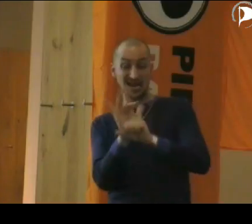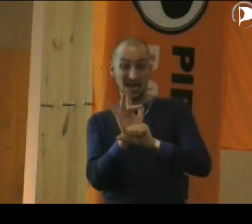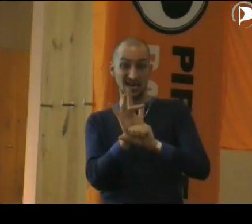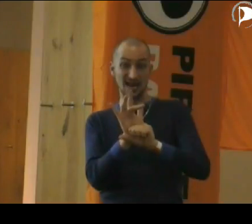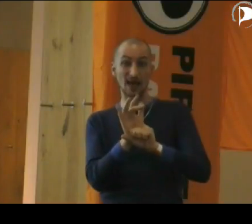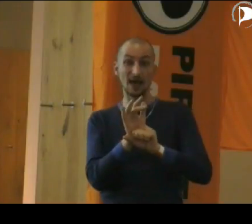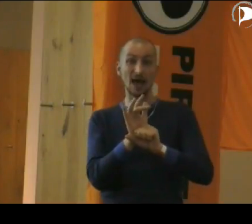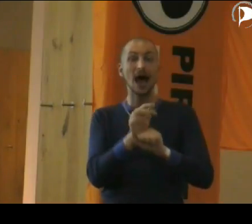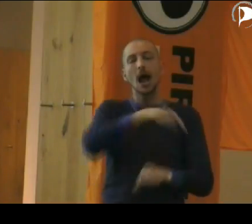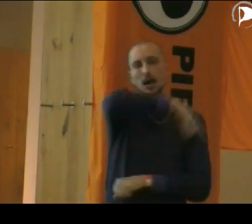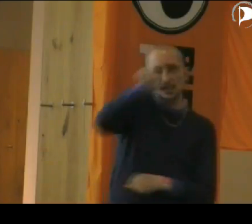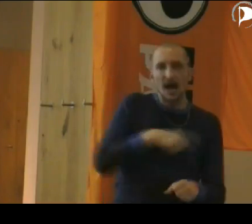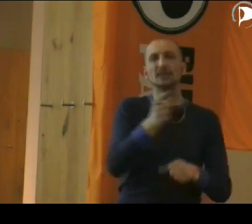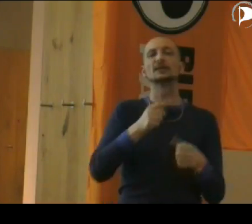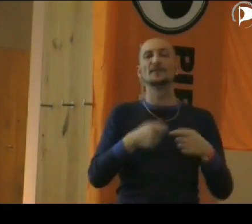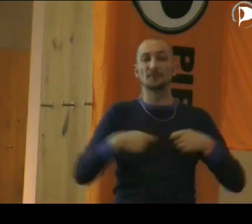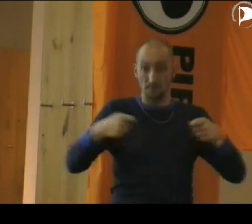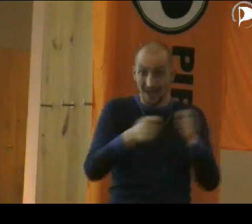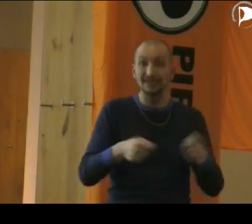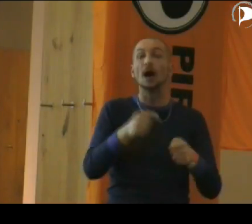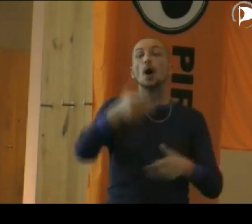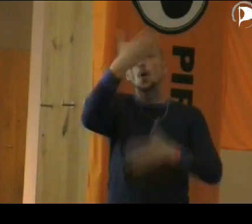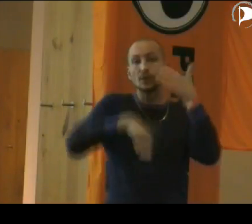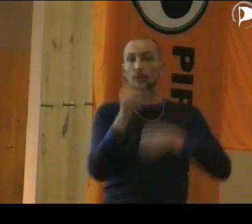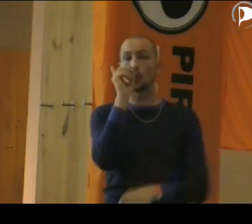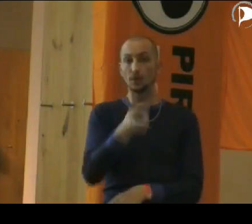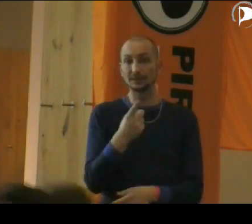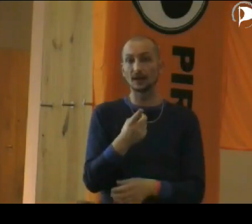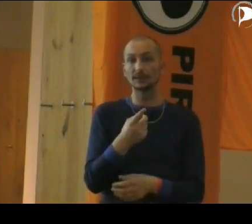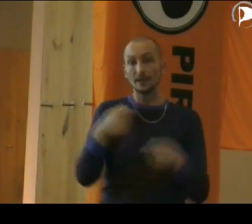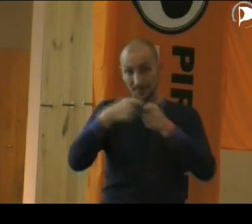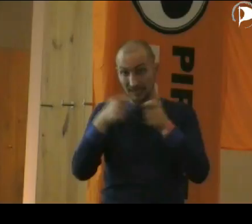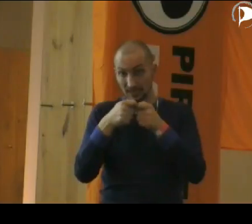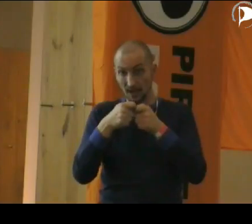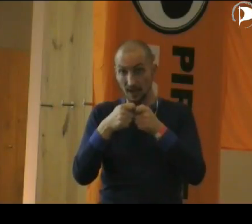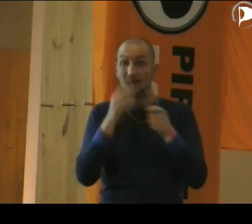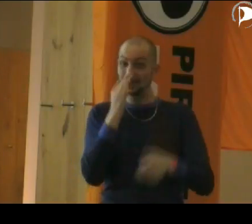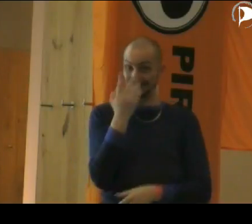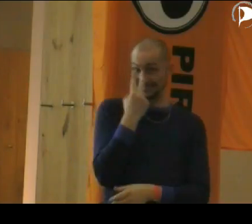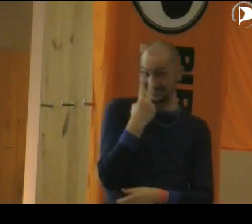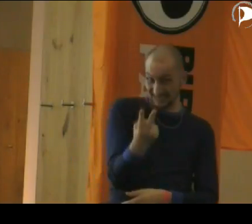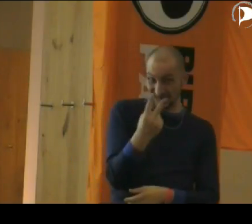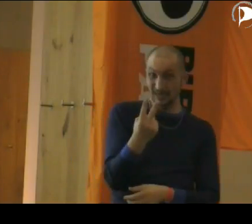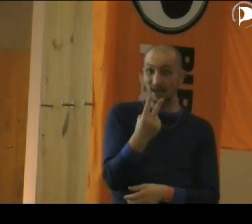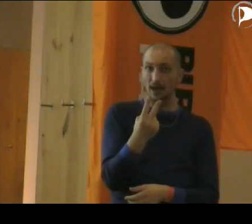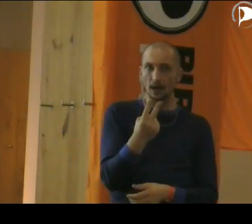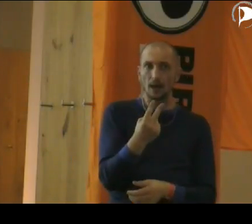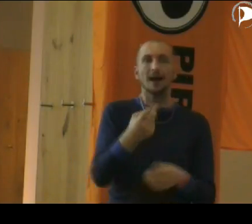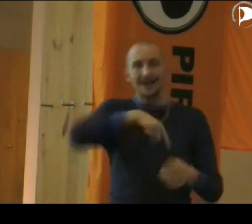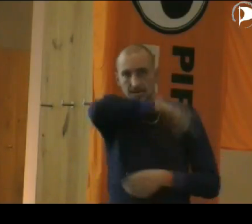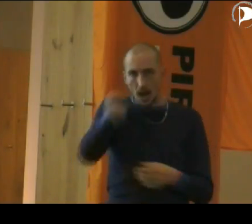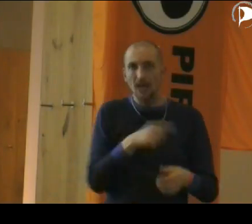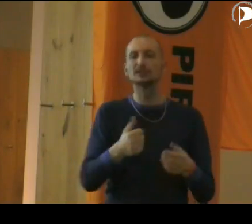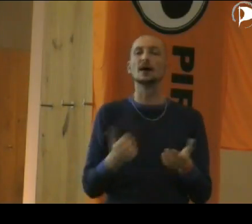100 mitgliedern und über brüssel vorstellen das ist einfach wieder weg wenn ich hier das charakter fünf vorstandsmitgliedern haben